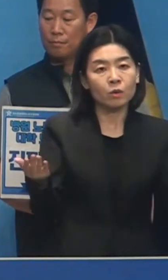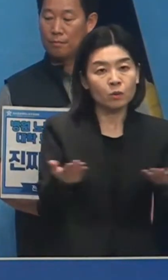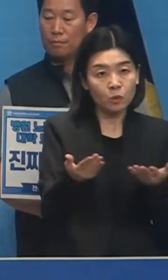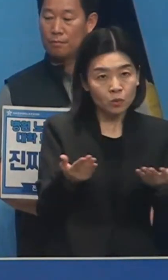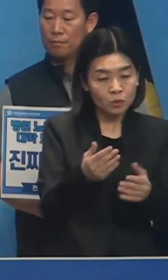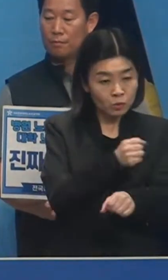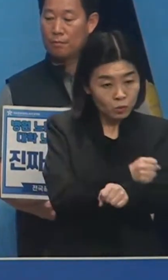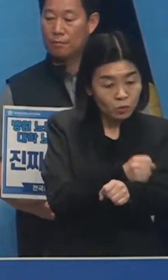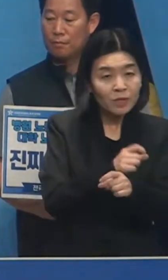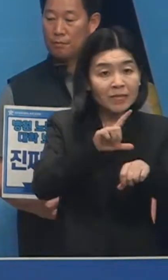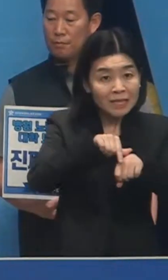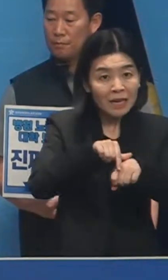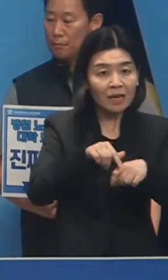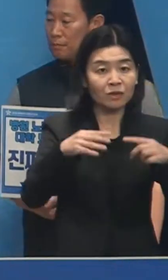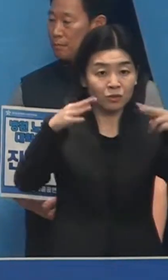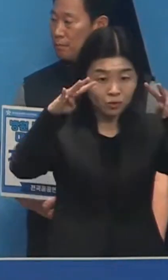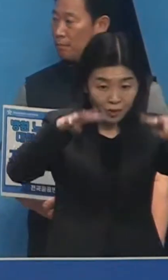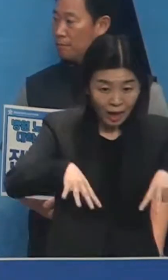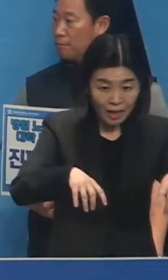없습니다.